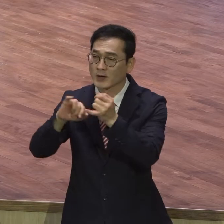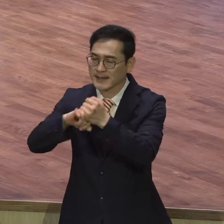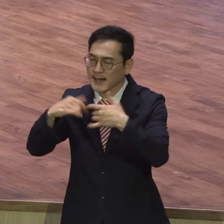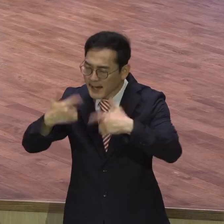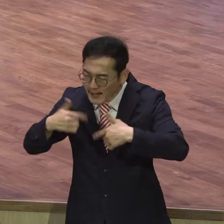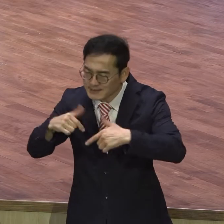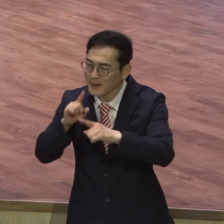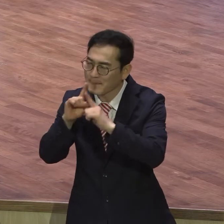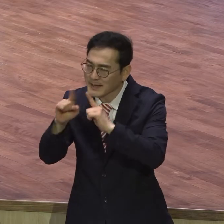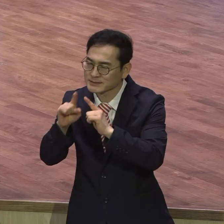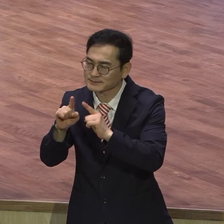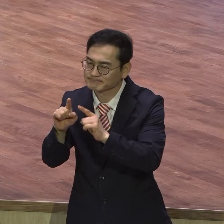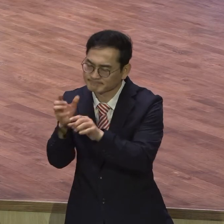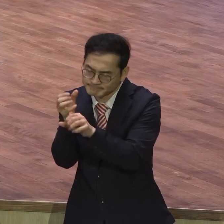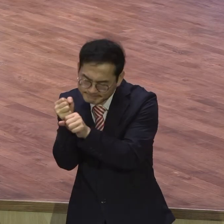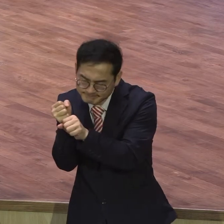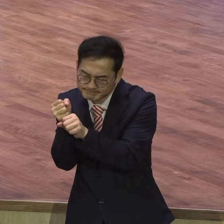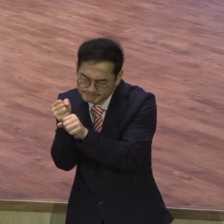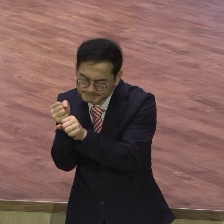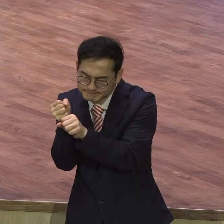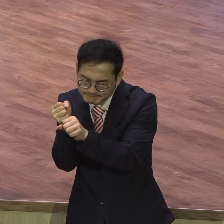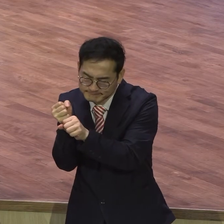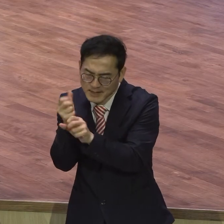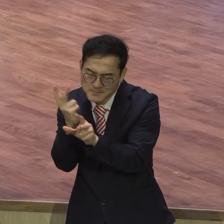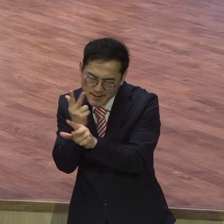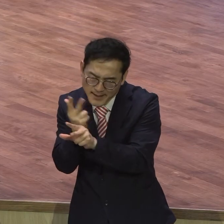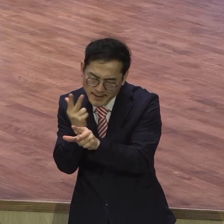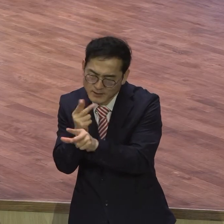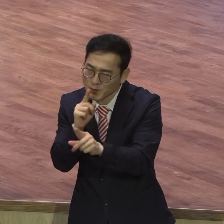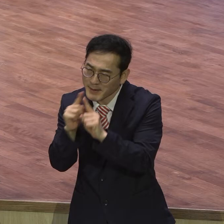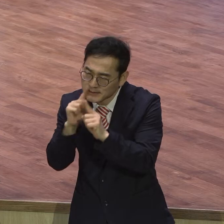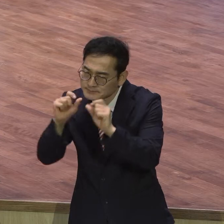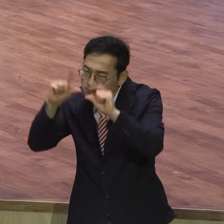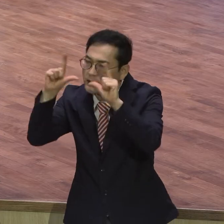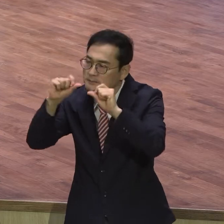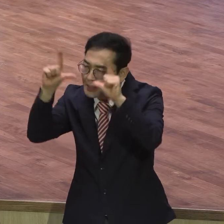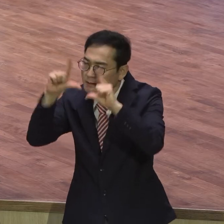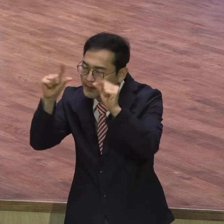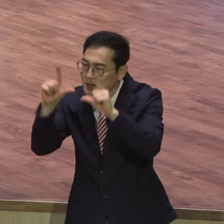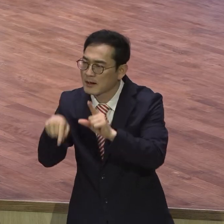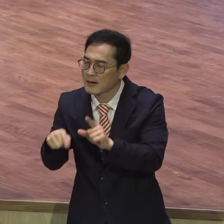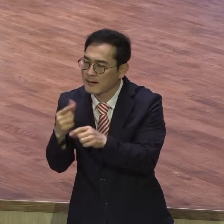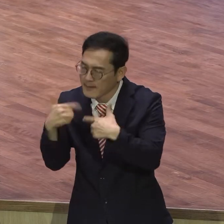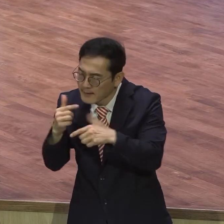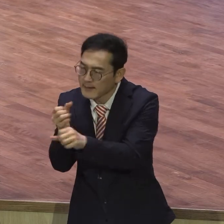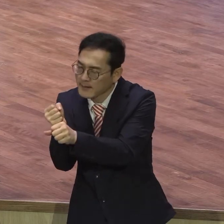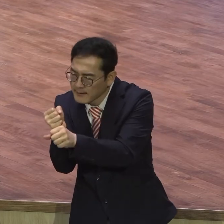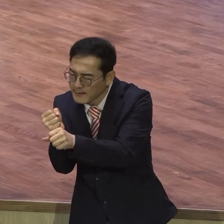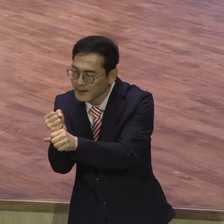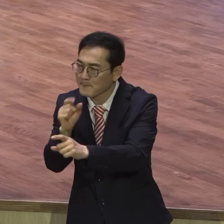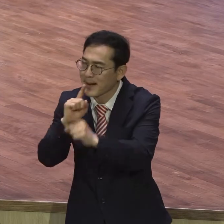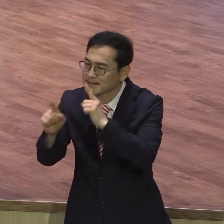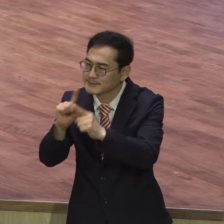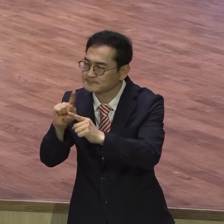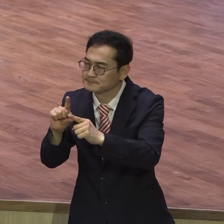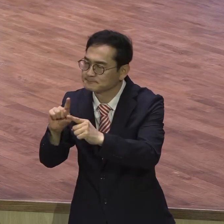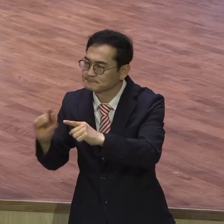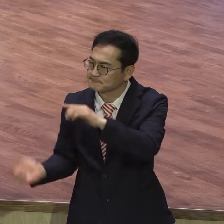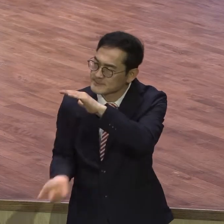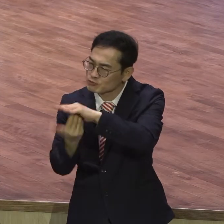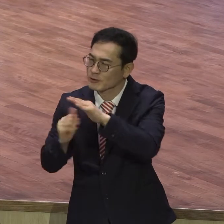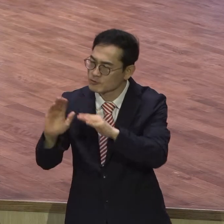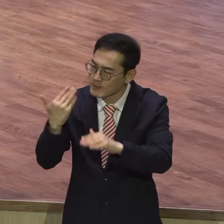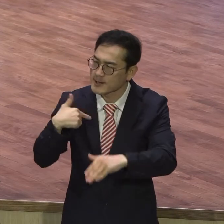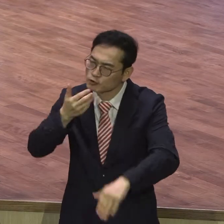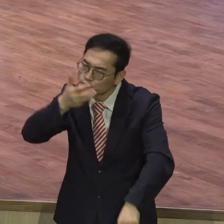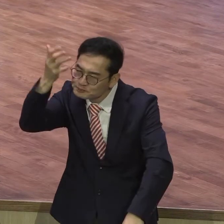매일 매 순간마다 매주 예배 드릴 때마다 하나님의 변치 않는 성취될 말씀을 붙잡는 것이